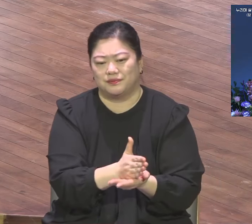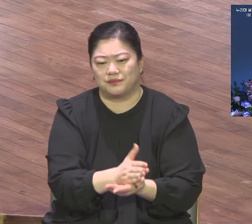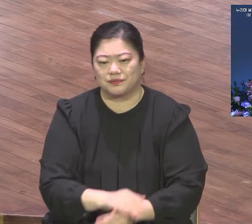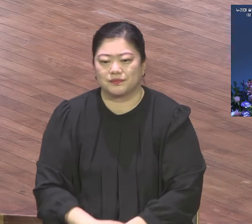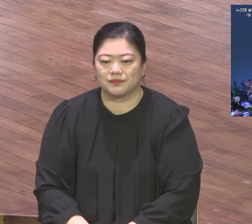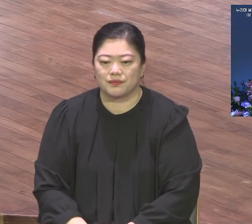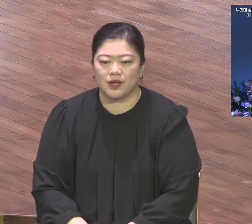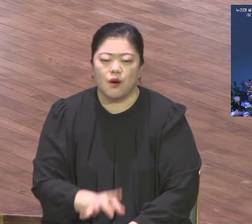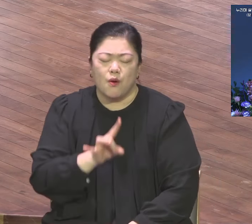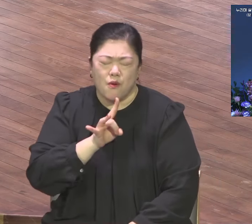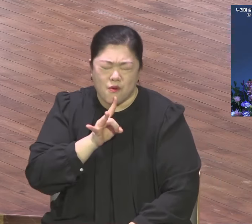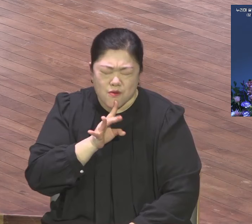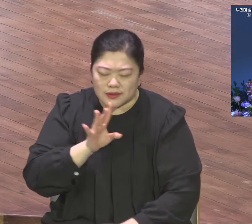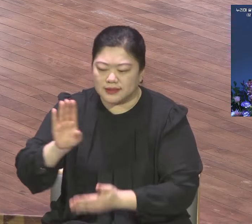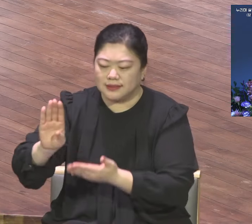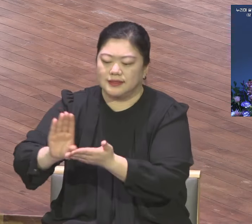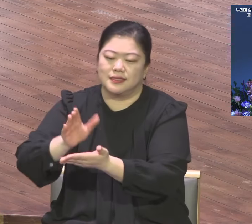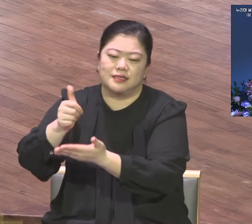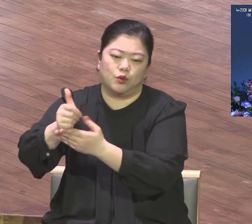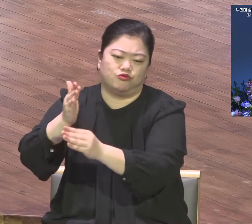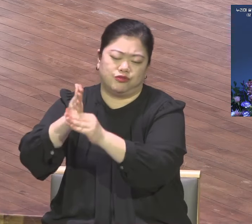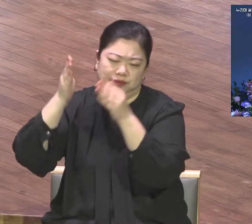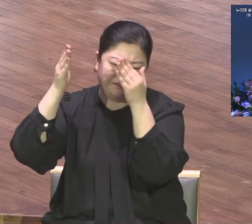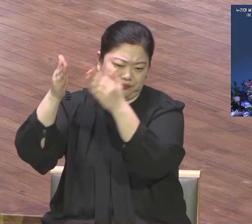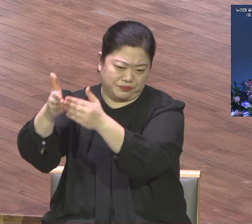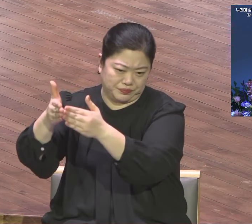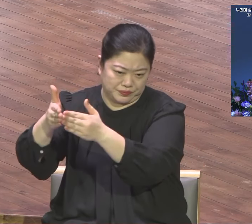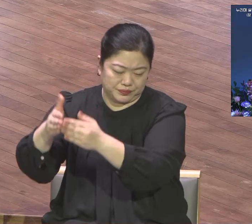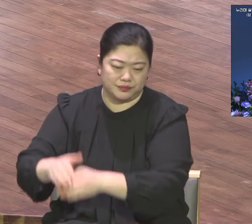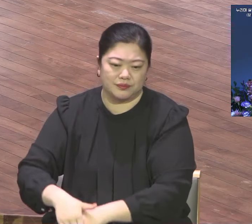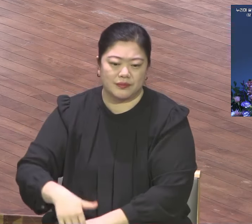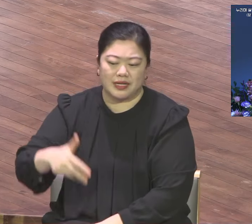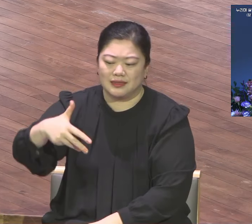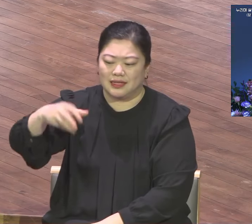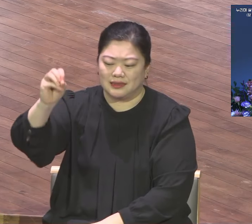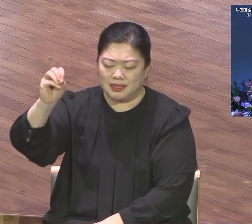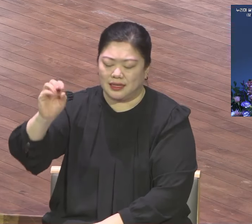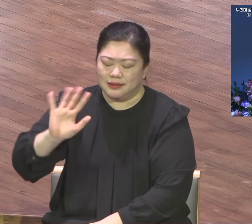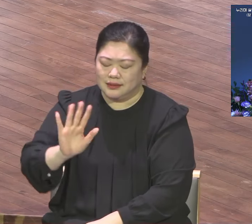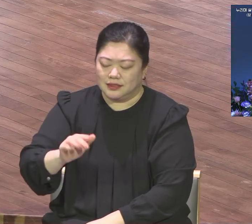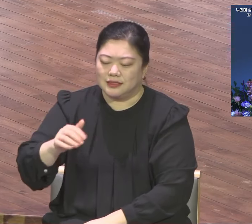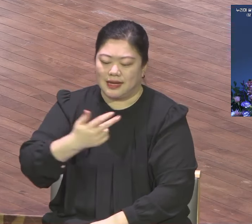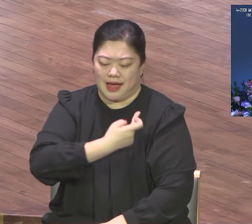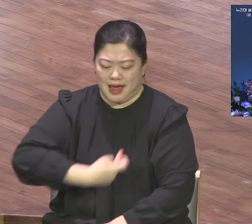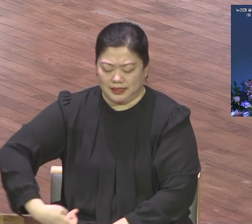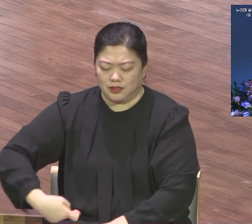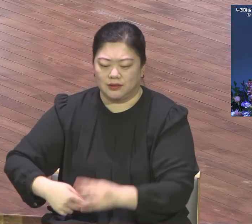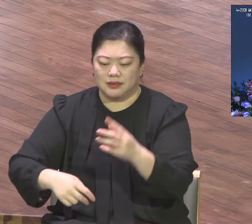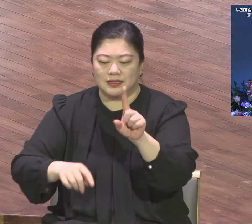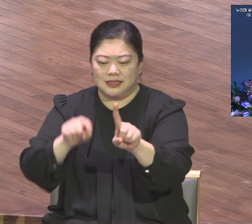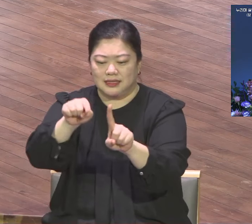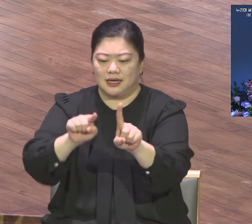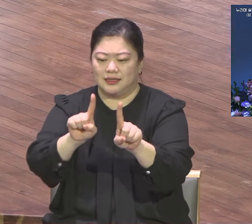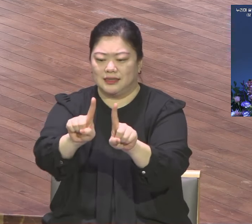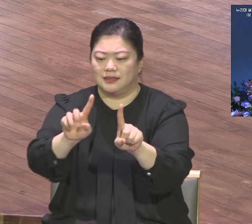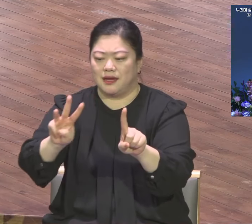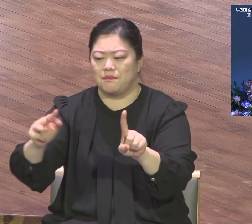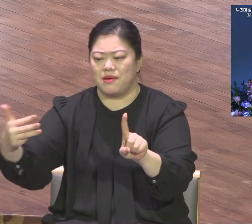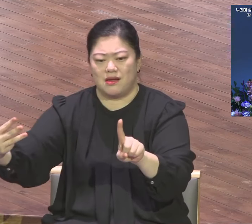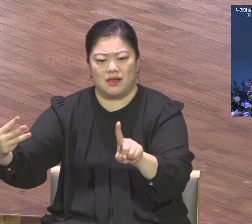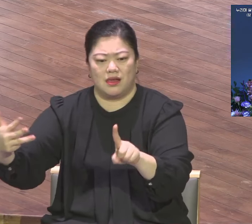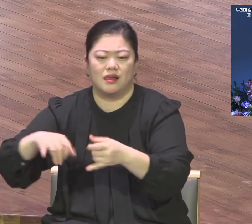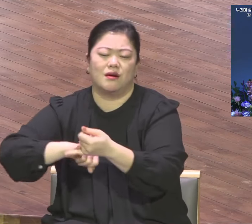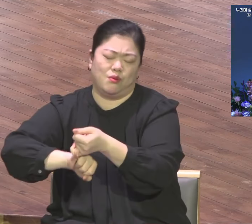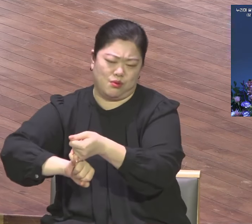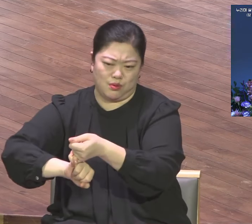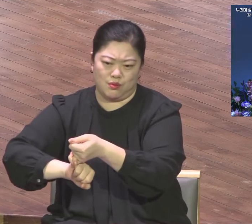오직 그리스도 중심으로 바꿔 오직 그리스도 오직 하나님 나라 오직 성령 충만